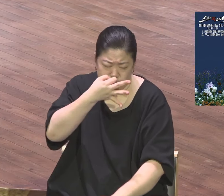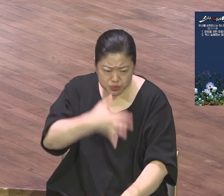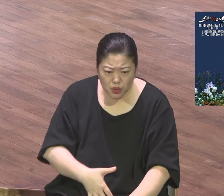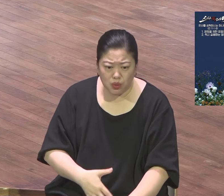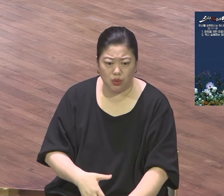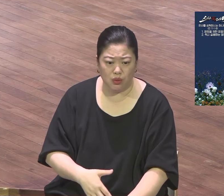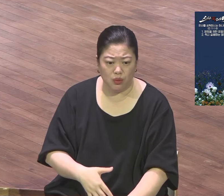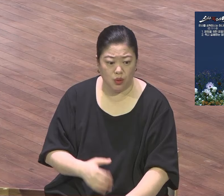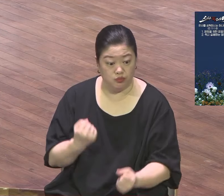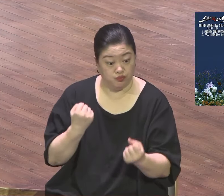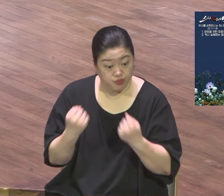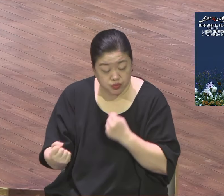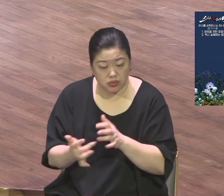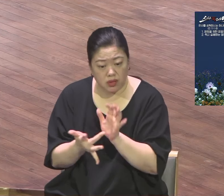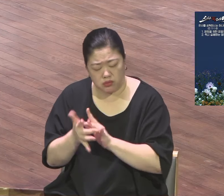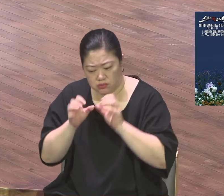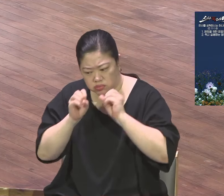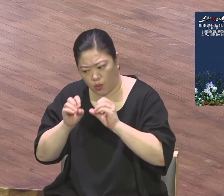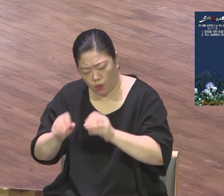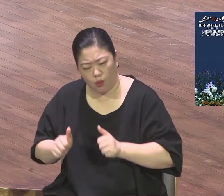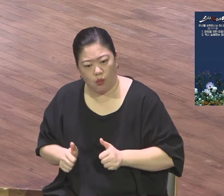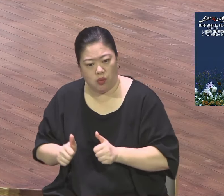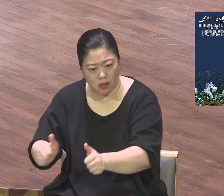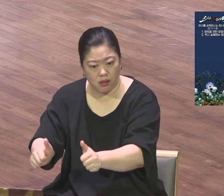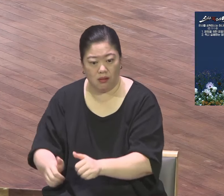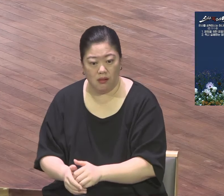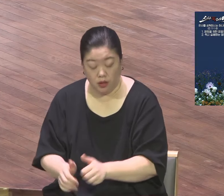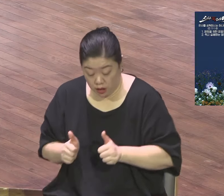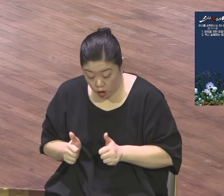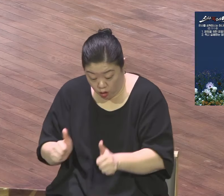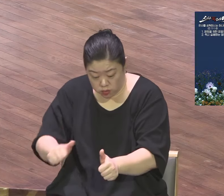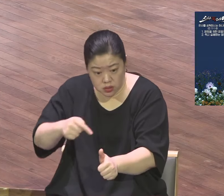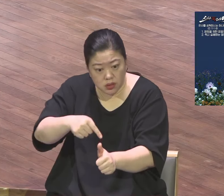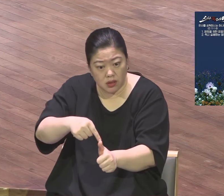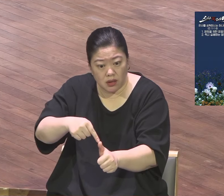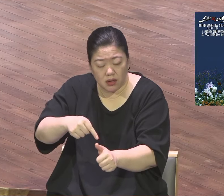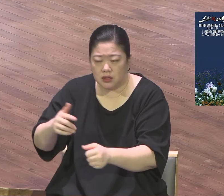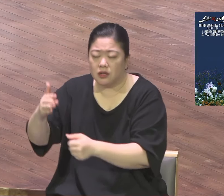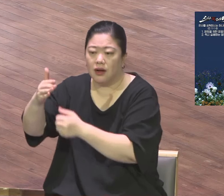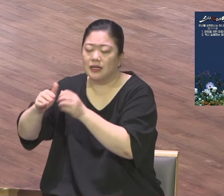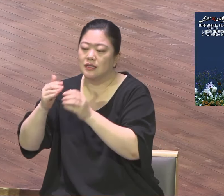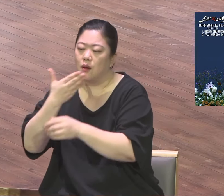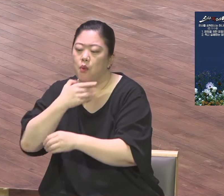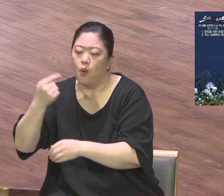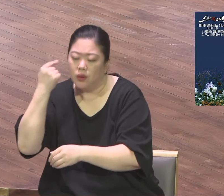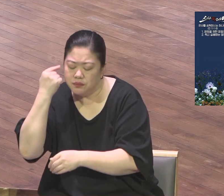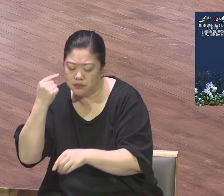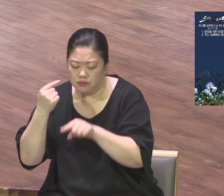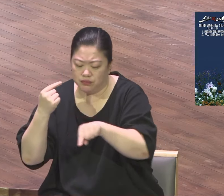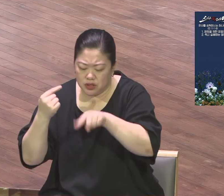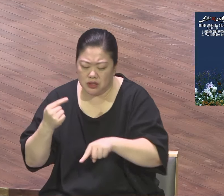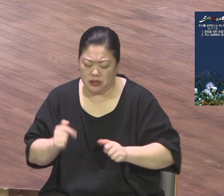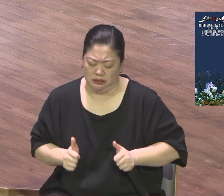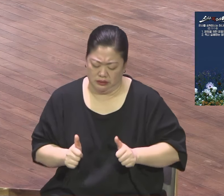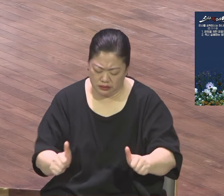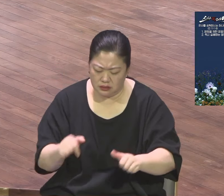기쁨과 감사함으로 영적 투자하고 하나님께서 부어주신 놀라운 은혜를 체험하는 증거 있기를 제물로